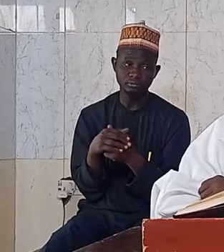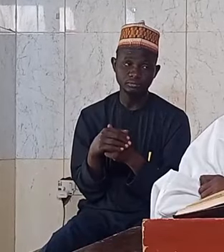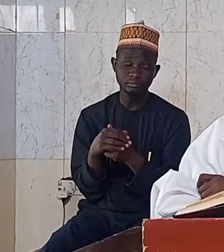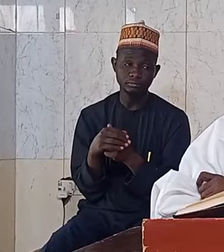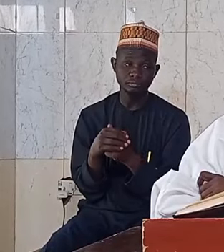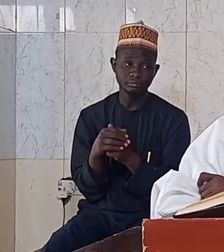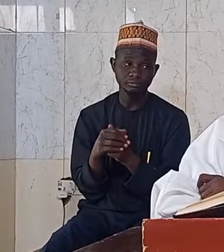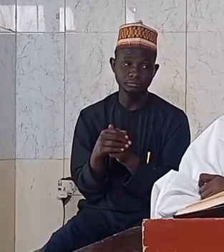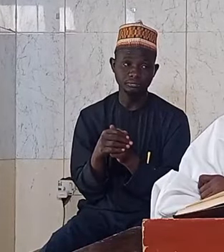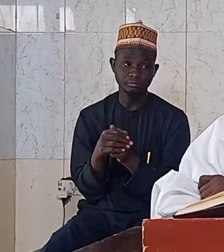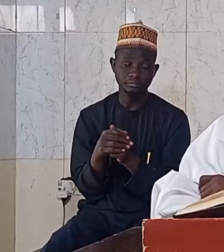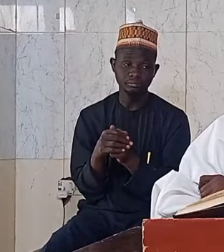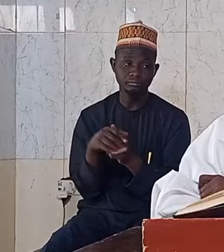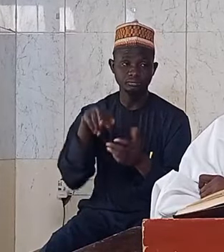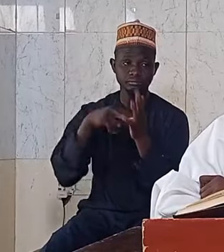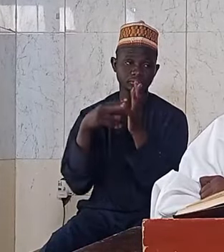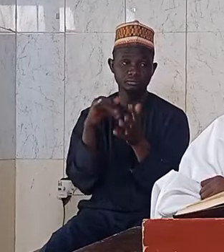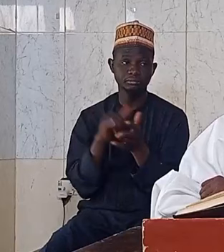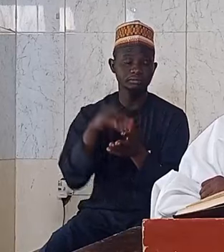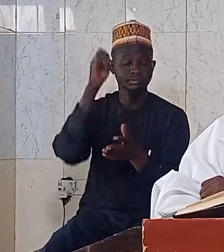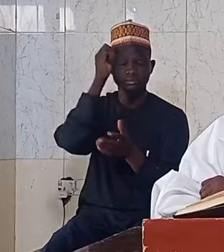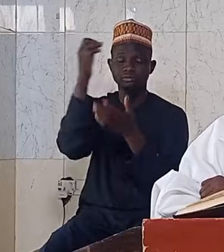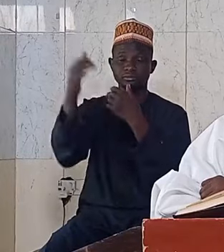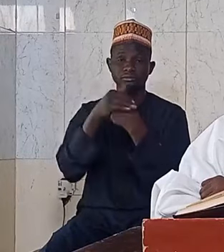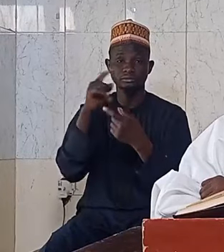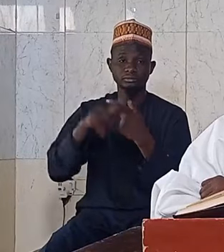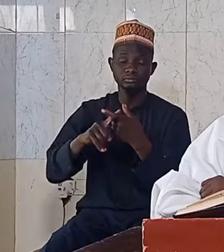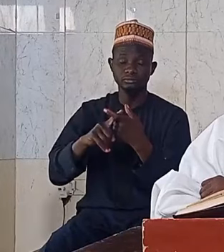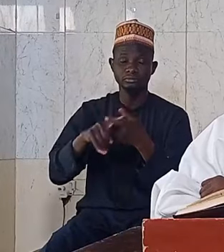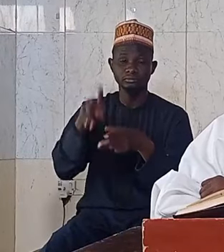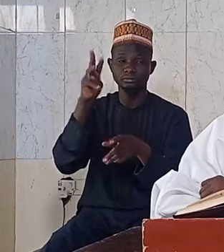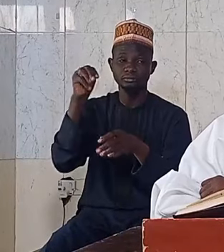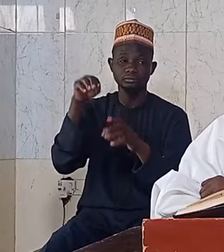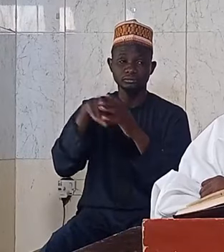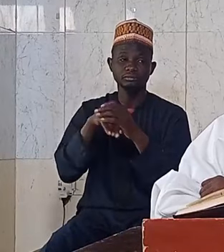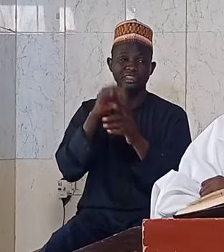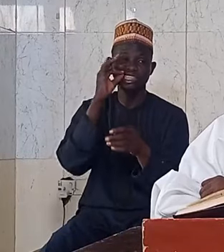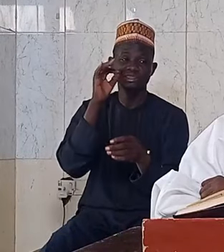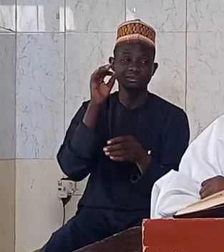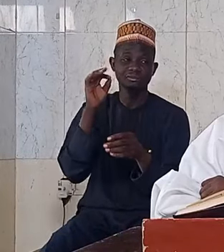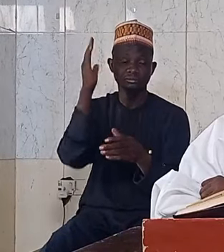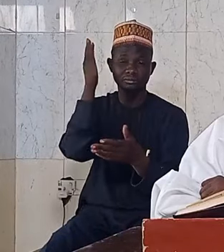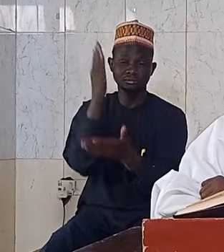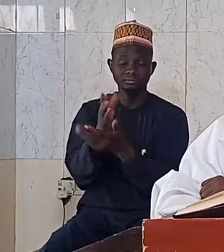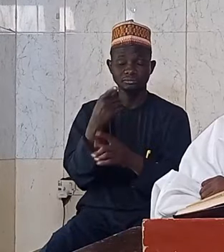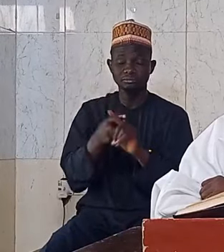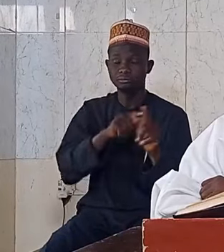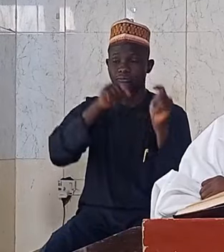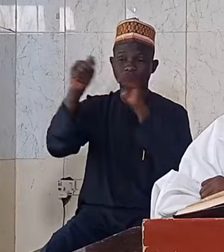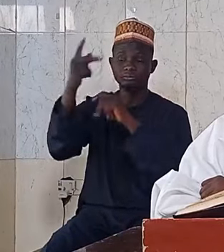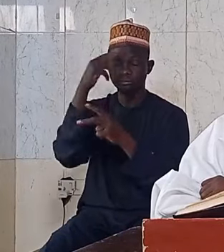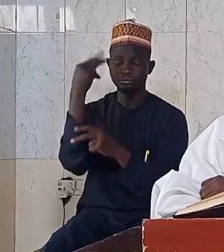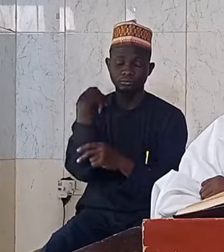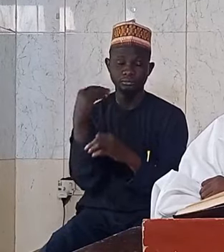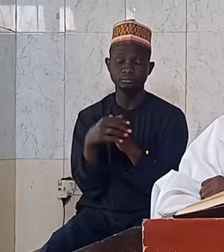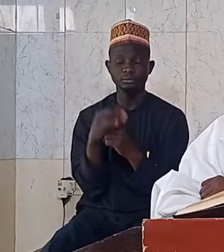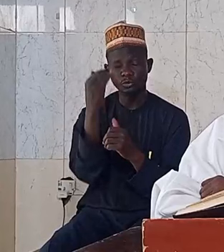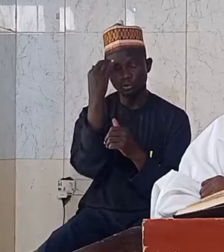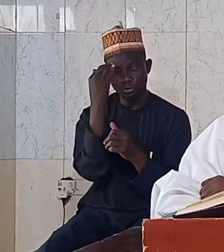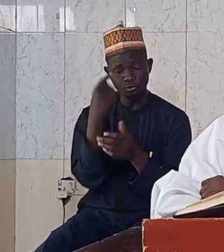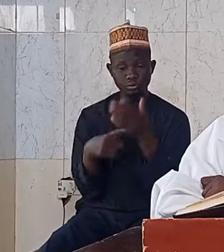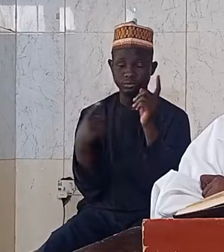an gane ma'ana zai koma cikin Makka a hana shi yin hijira ai kun san